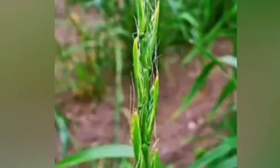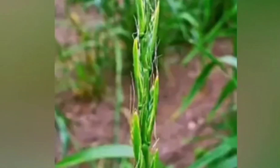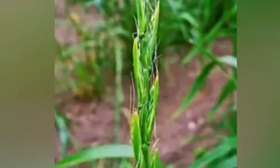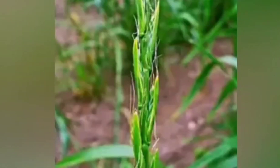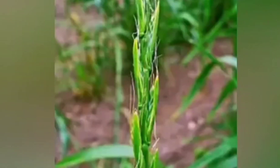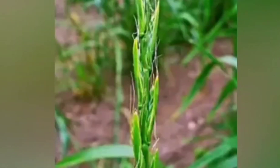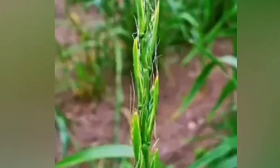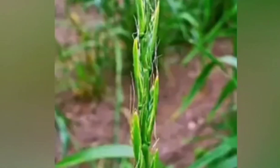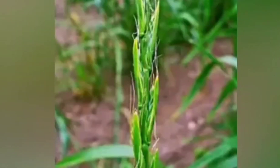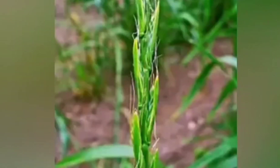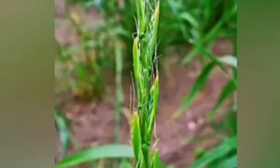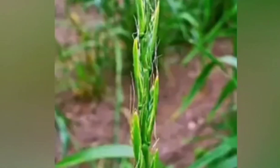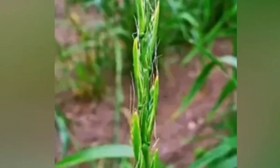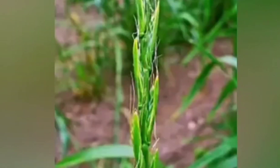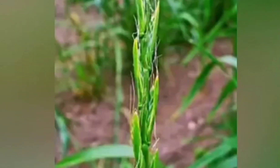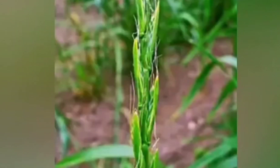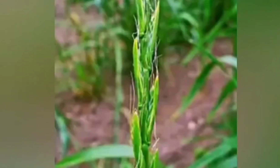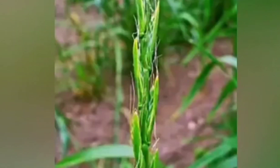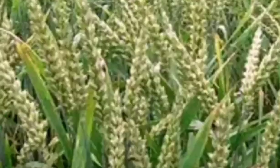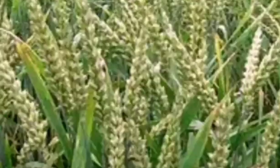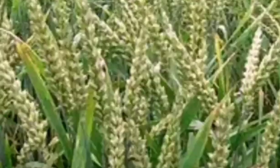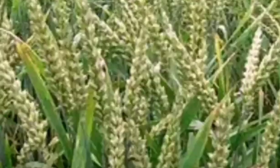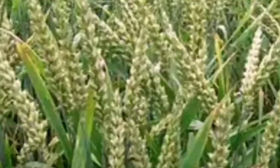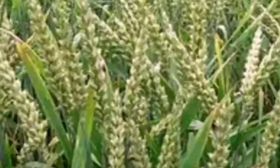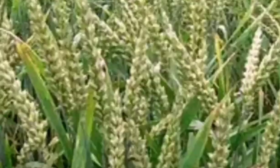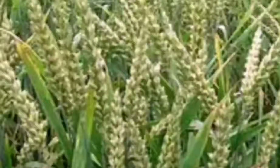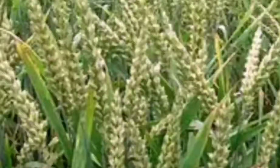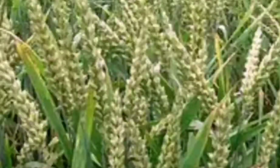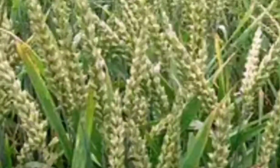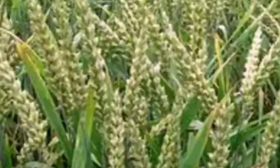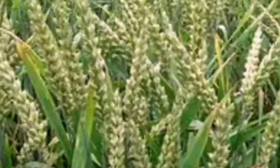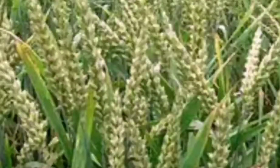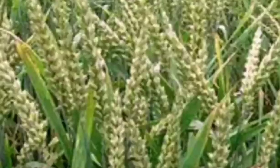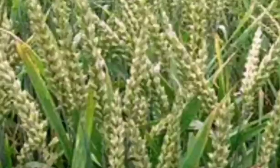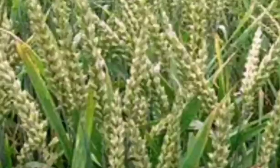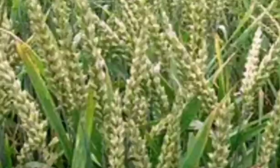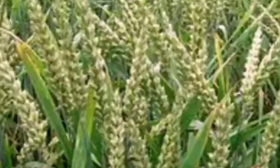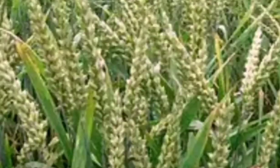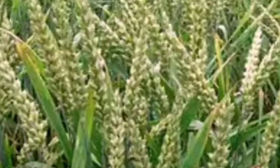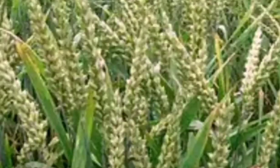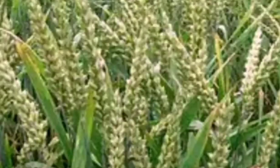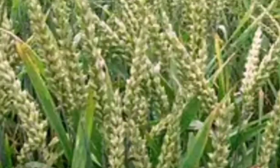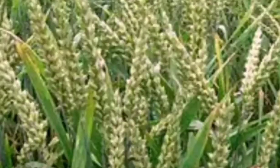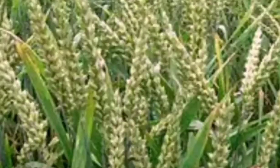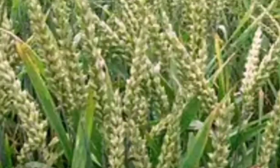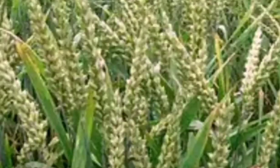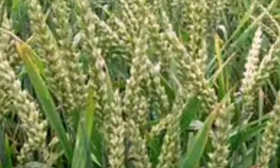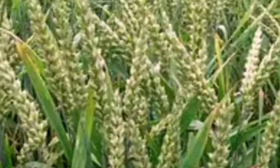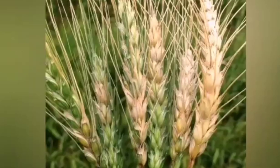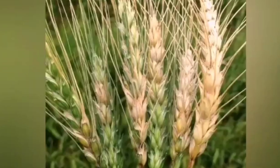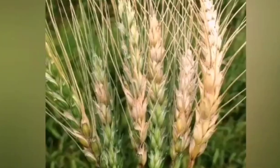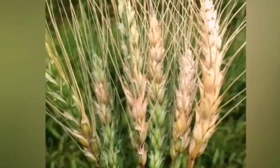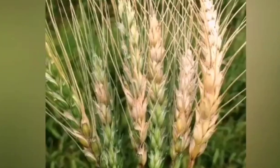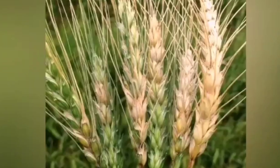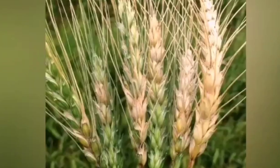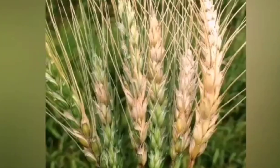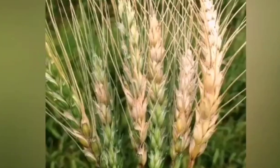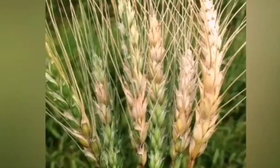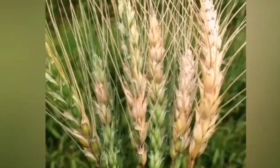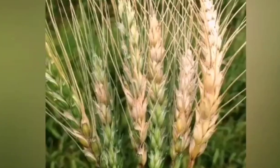joio, que é uma erva daninha, que engana por ser muito parecido com o trigo, porém não dá fruto.